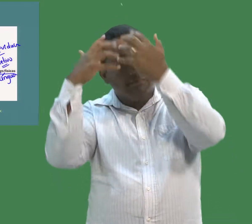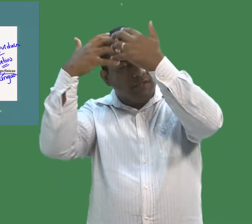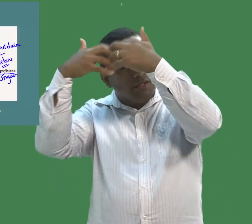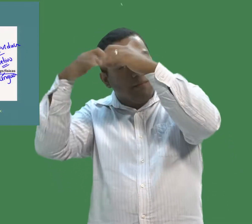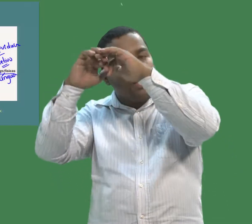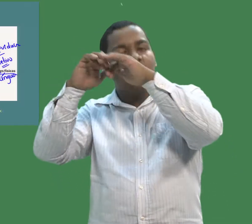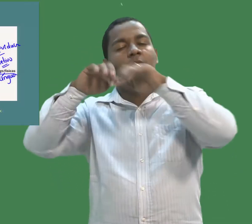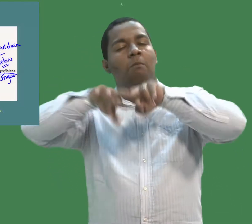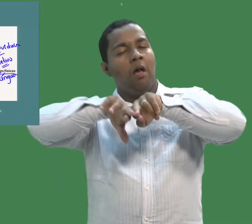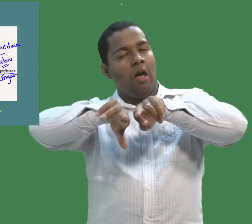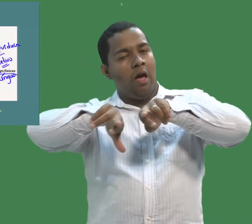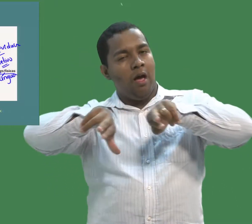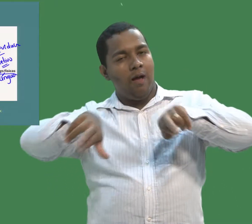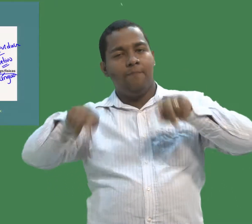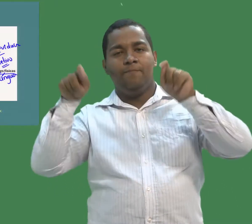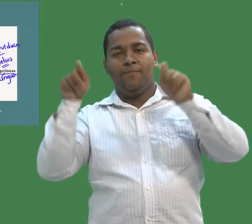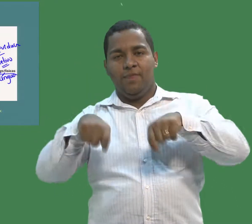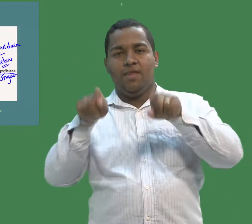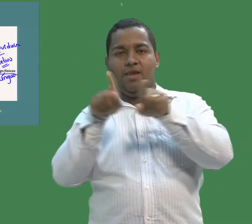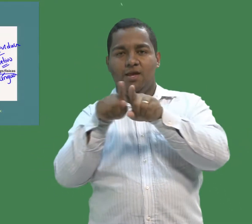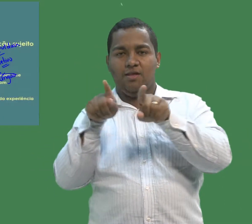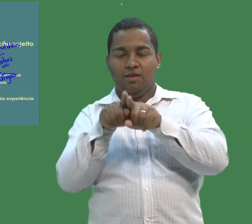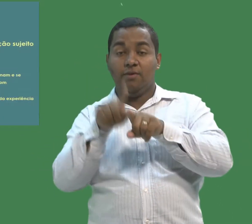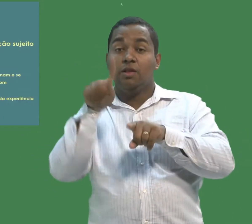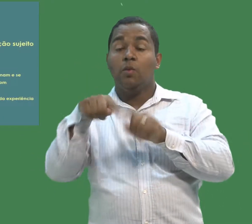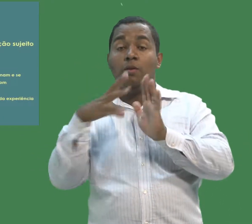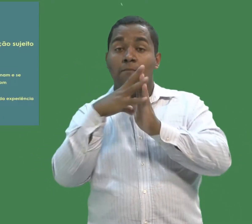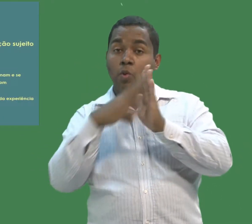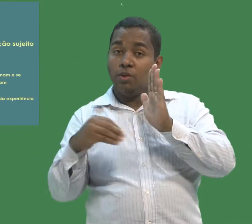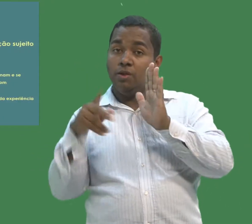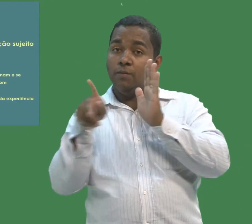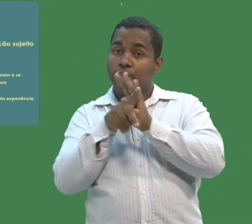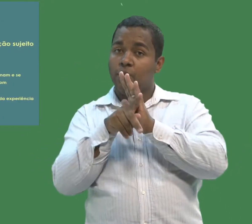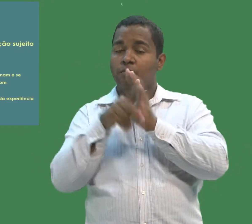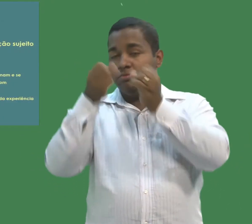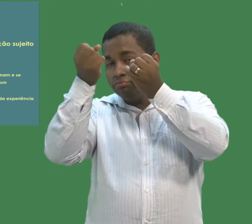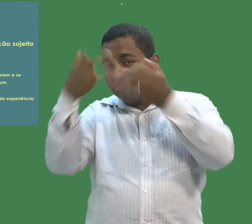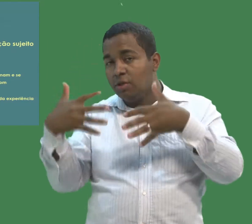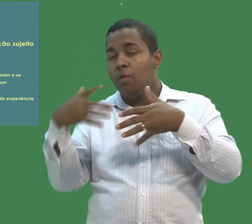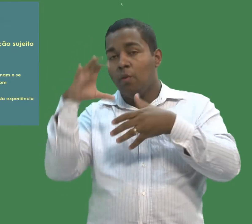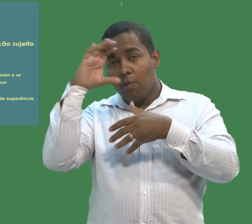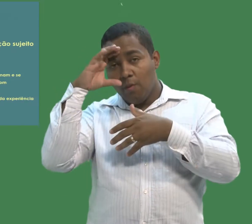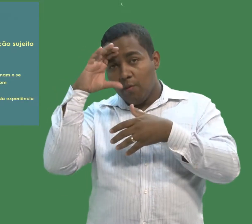outros aspectos. Então, esse aqui é o modelo de visão do